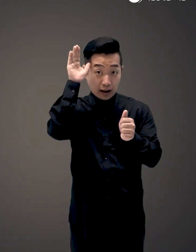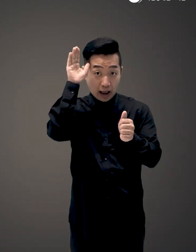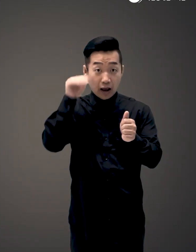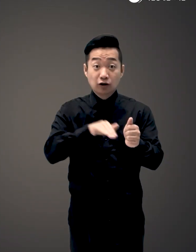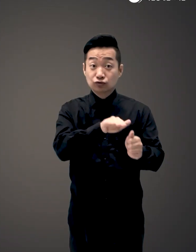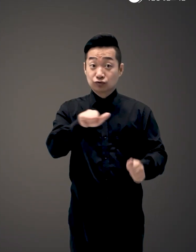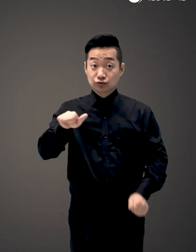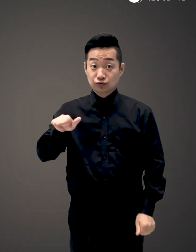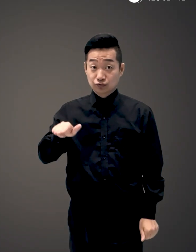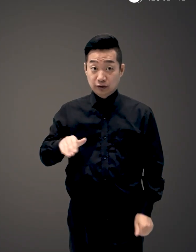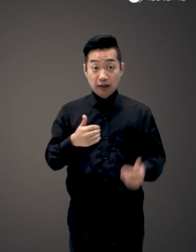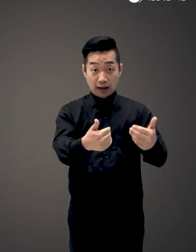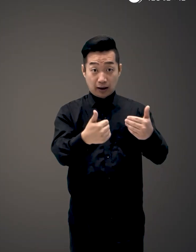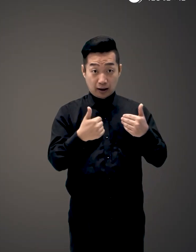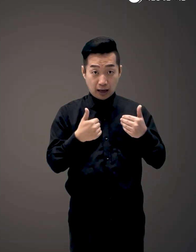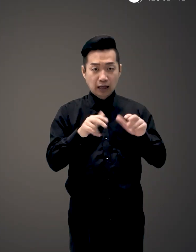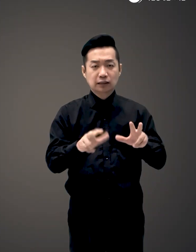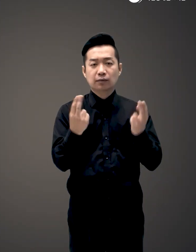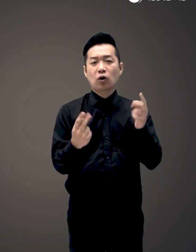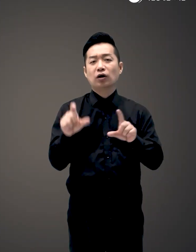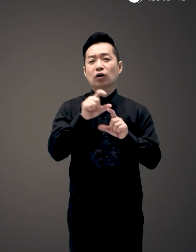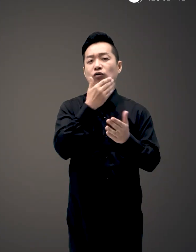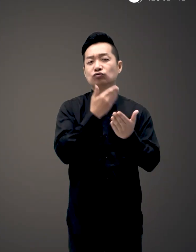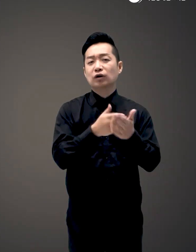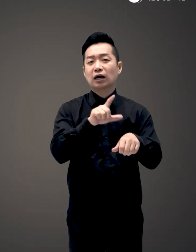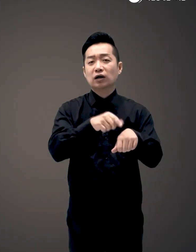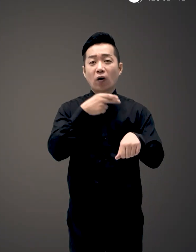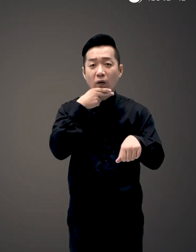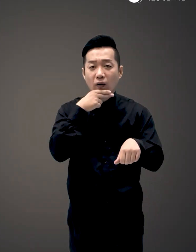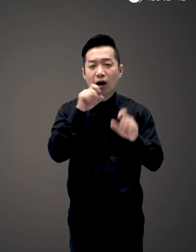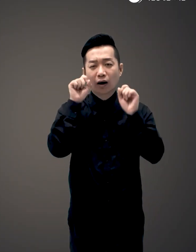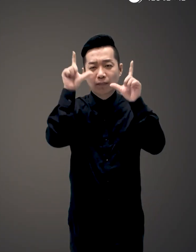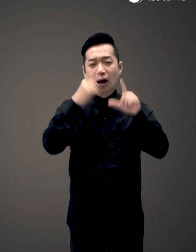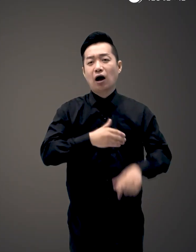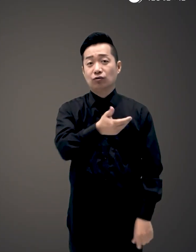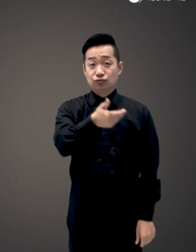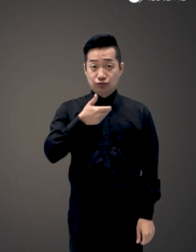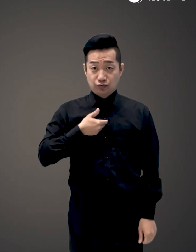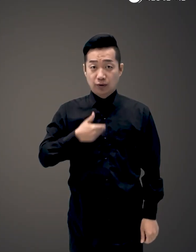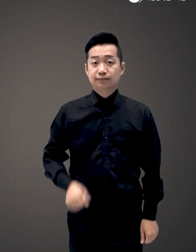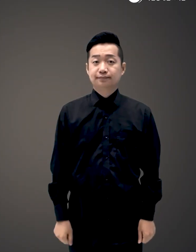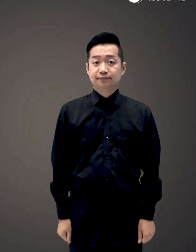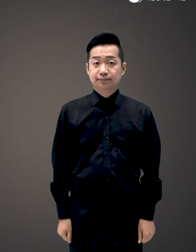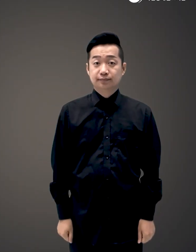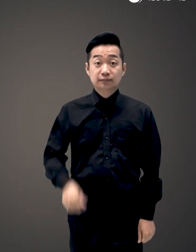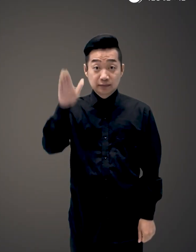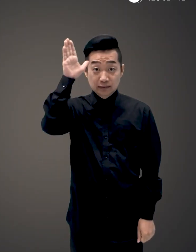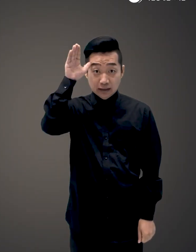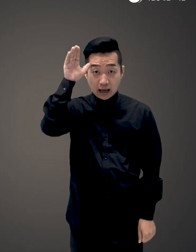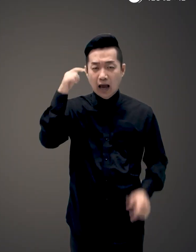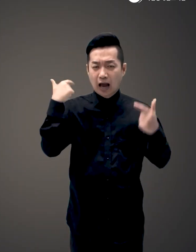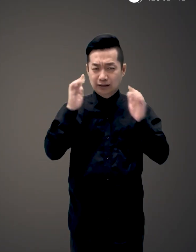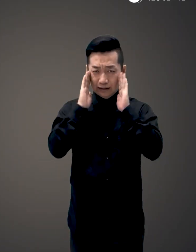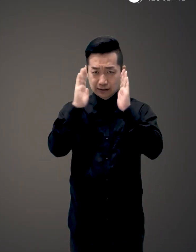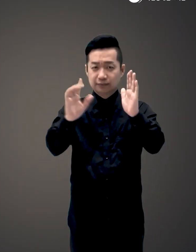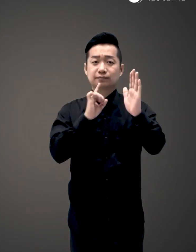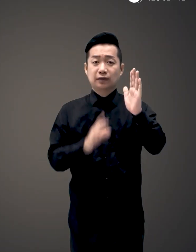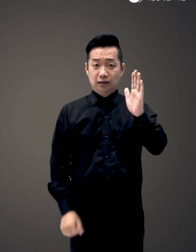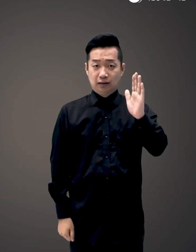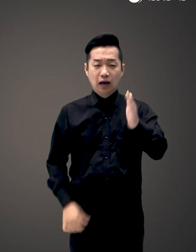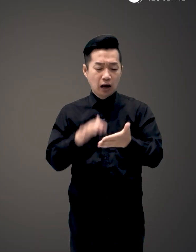반려견들은 우리에게 지금보다 소중한 시간은 없다는 걸 새삼 일깨워줍니다. 개는 언제나